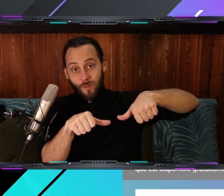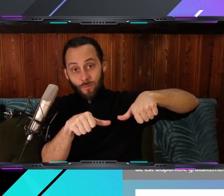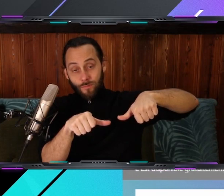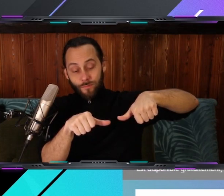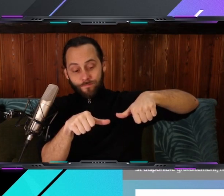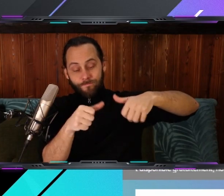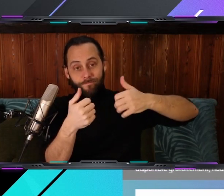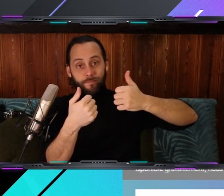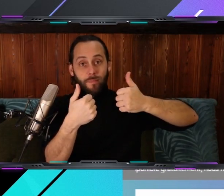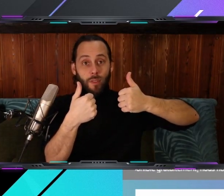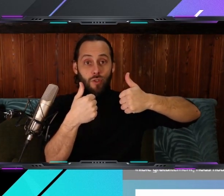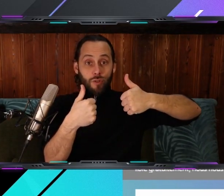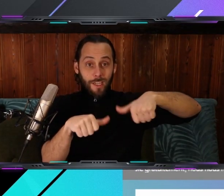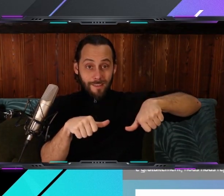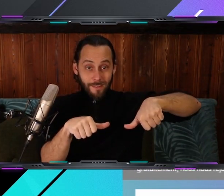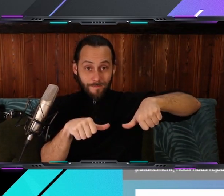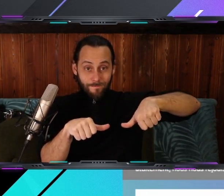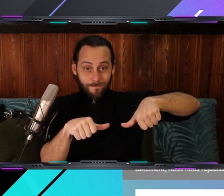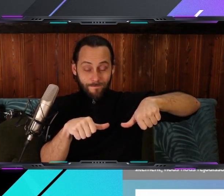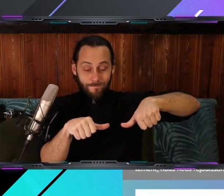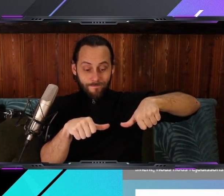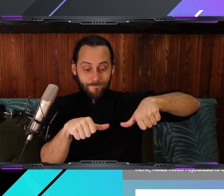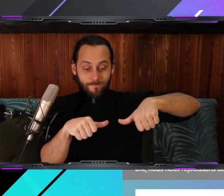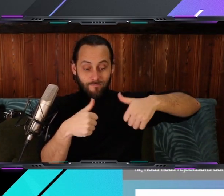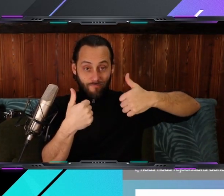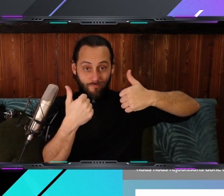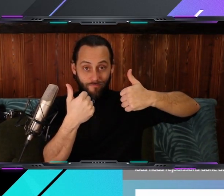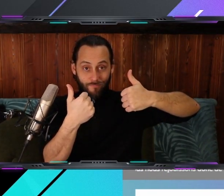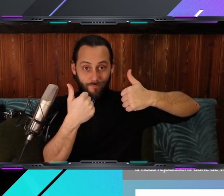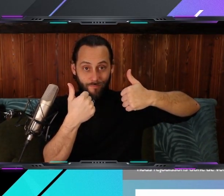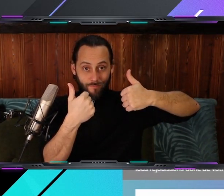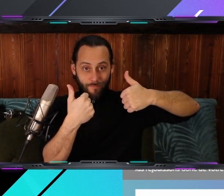On descend. Je reste.